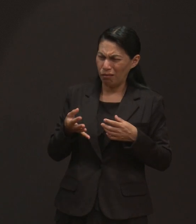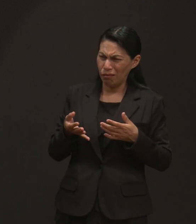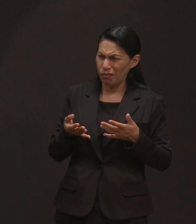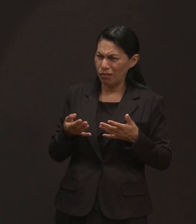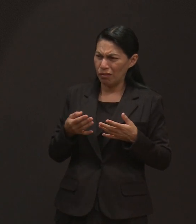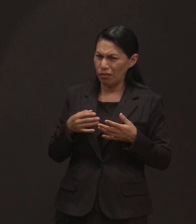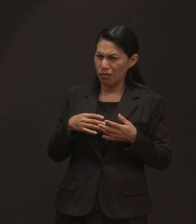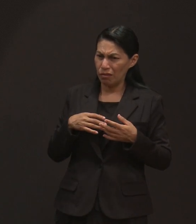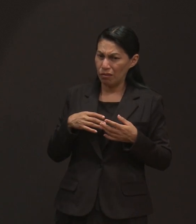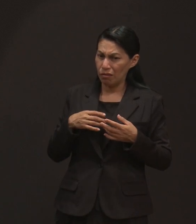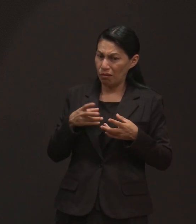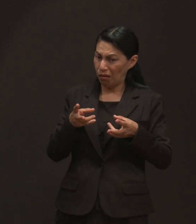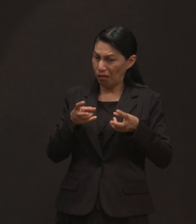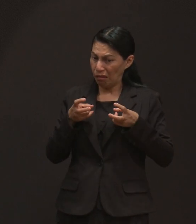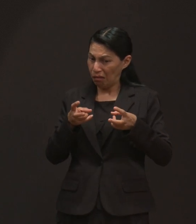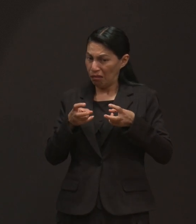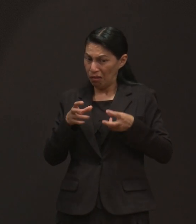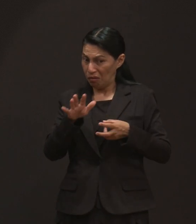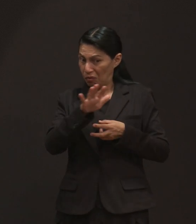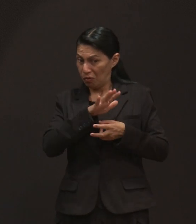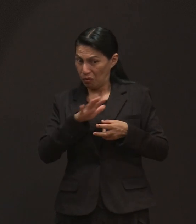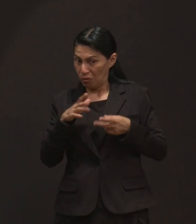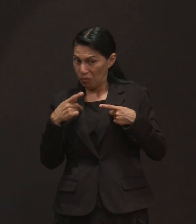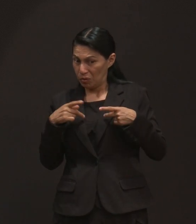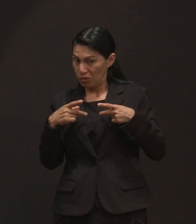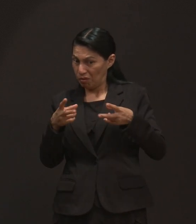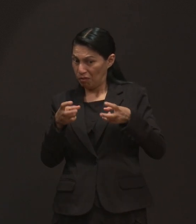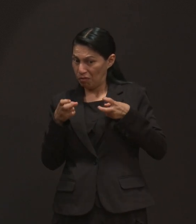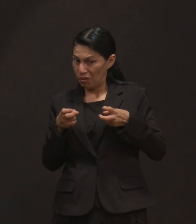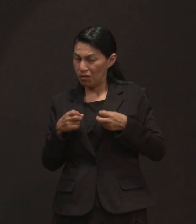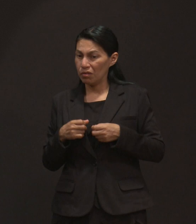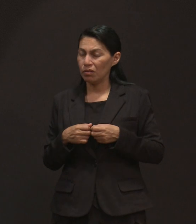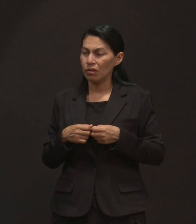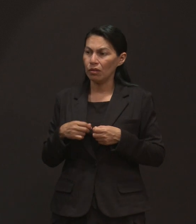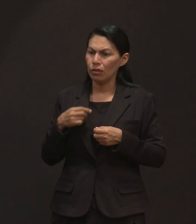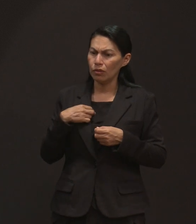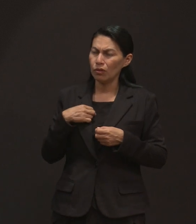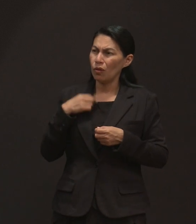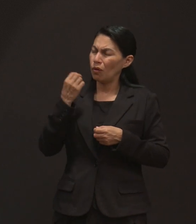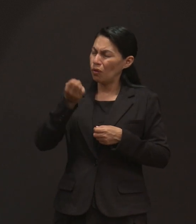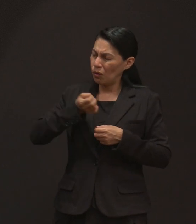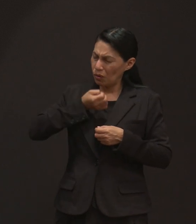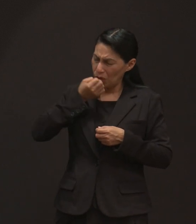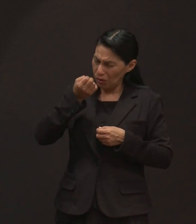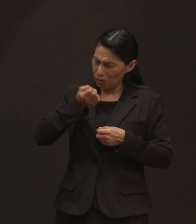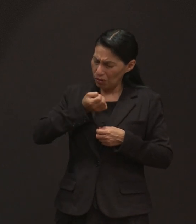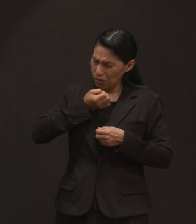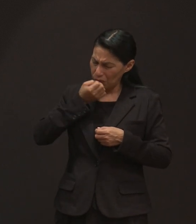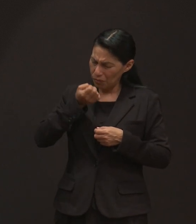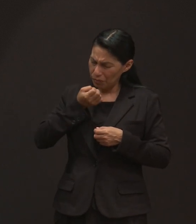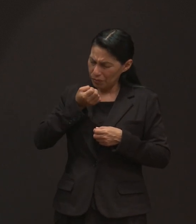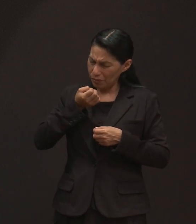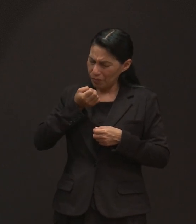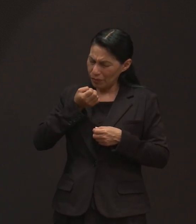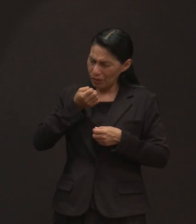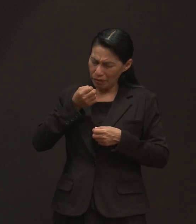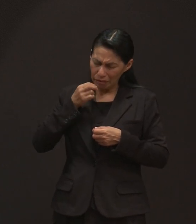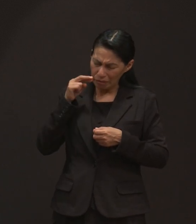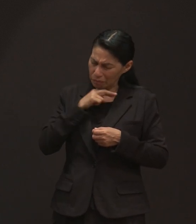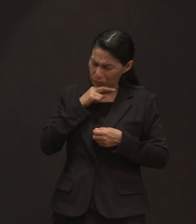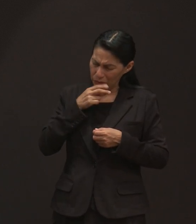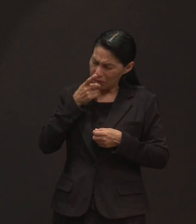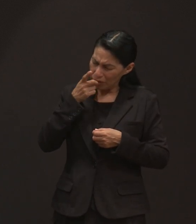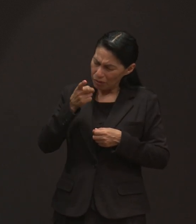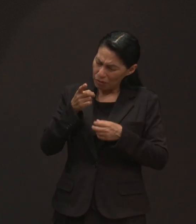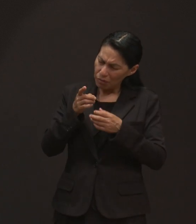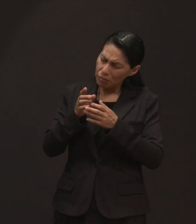mal, queriendo asaltar el camión, pero entonces pues yo ya iba platicando con Dios y le